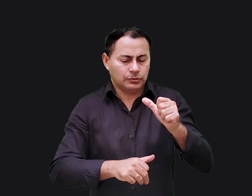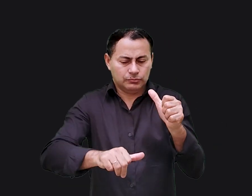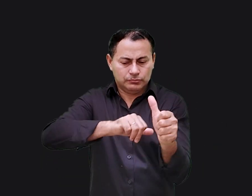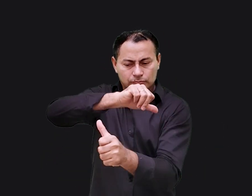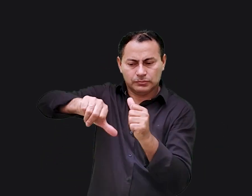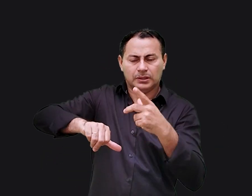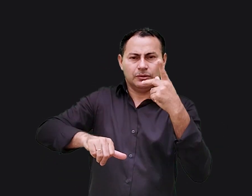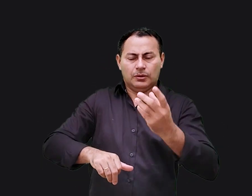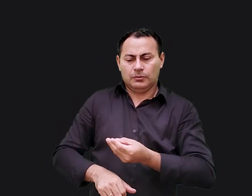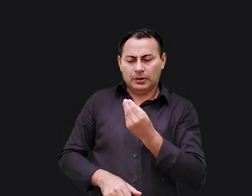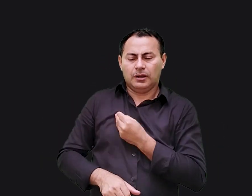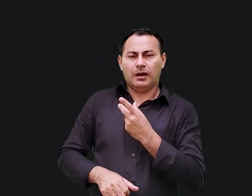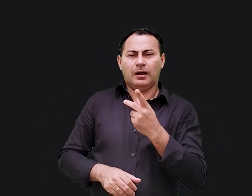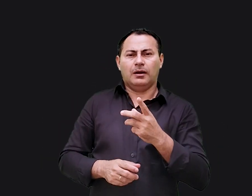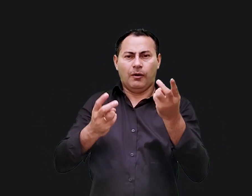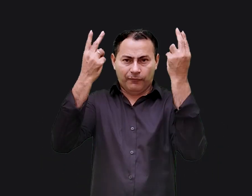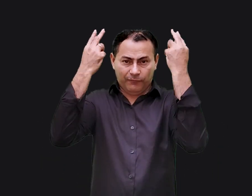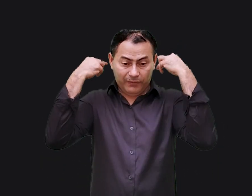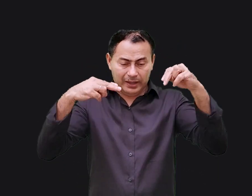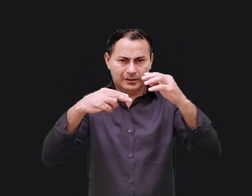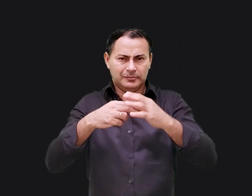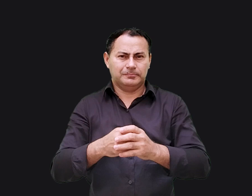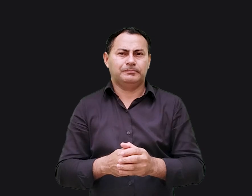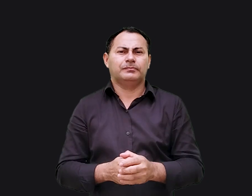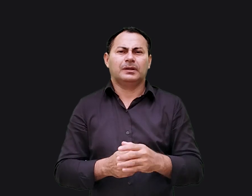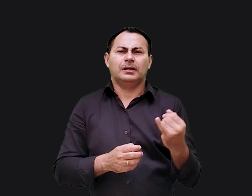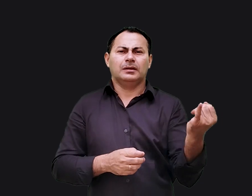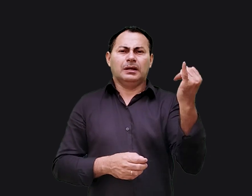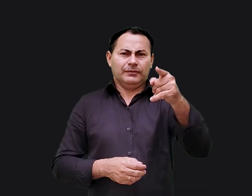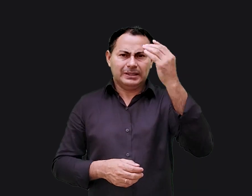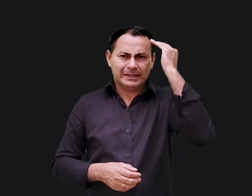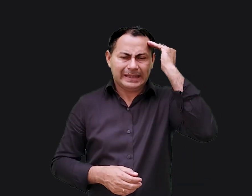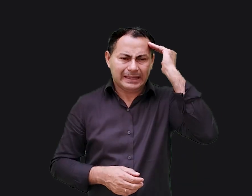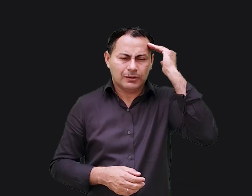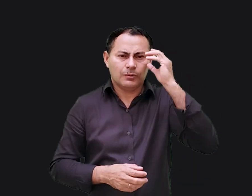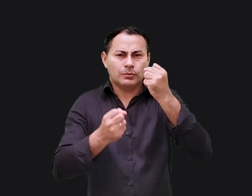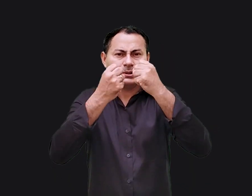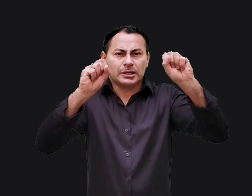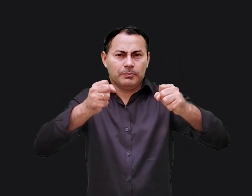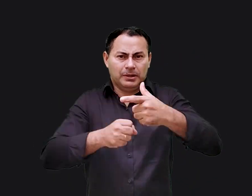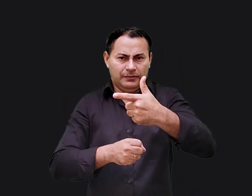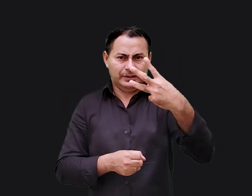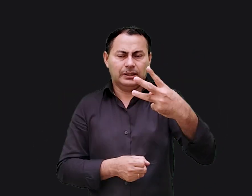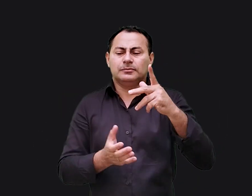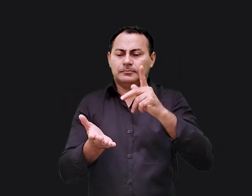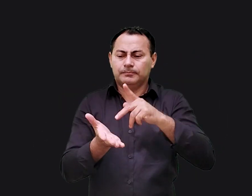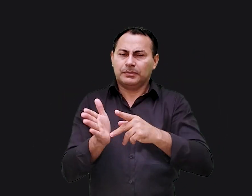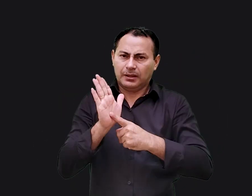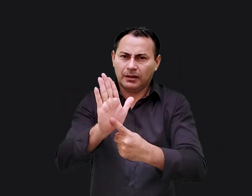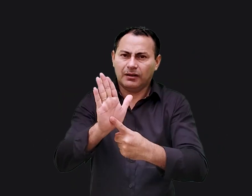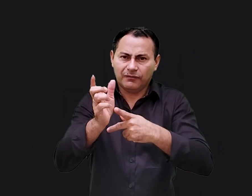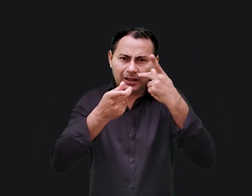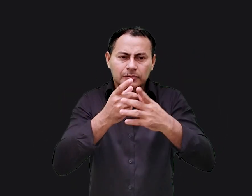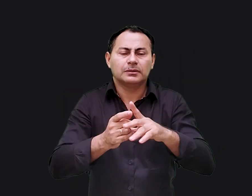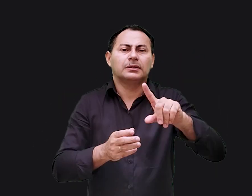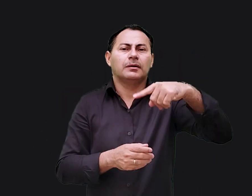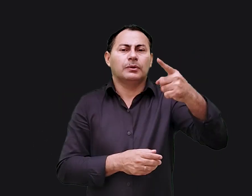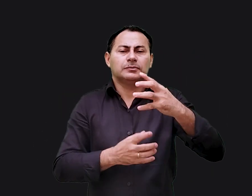pastor restaurando sua ovelha. É muito importante que você entenda o que o Salmo 23 está realmente dizendo. Depois